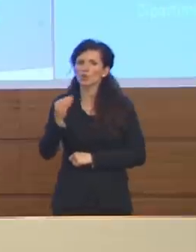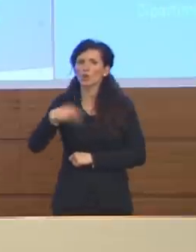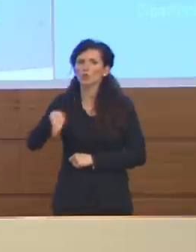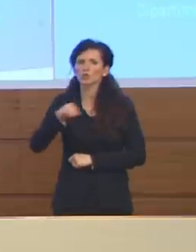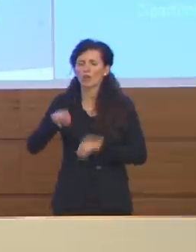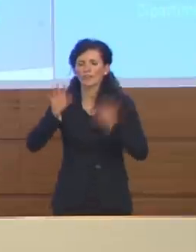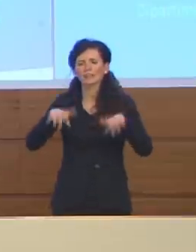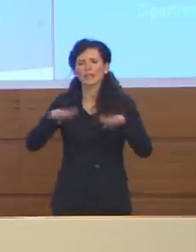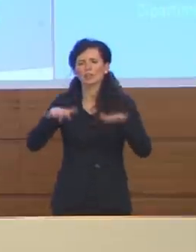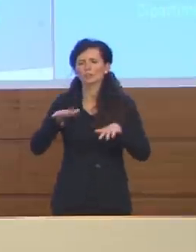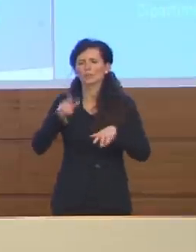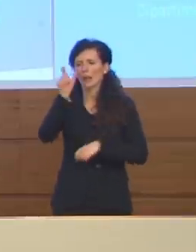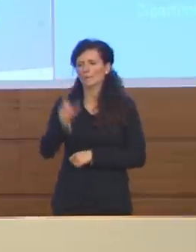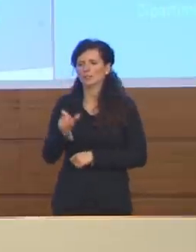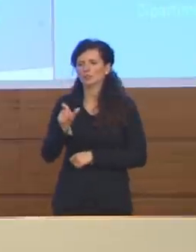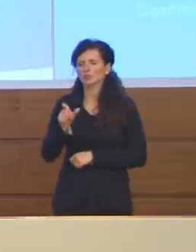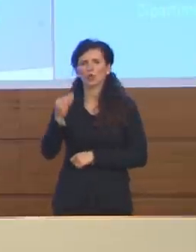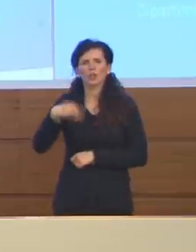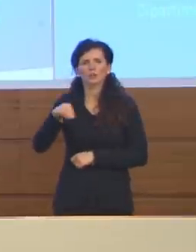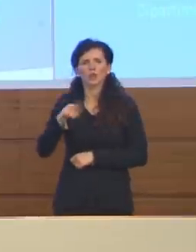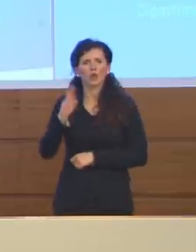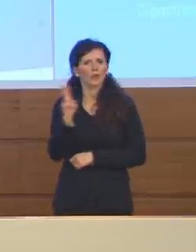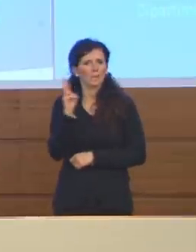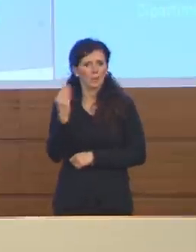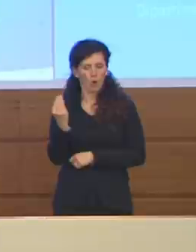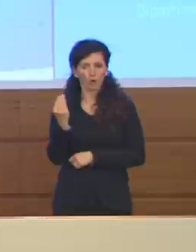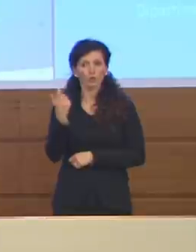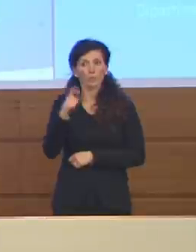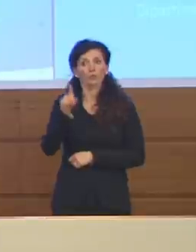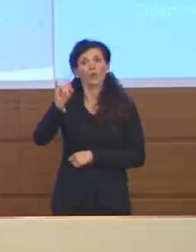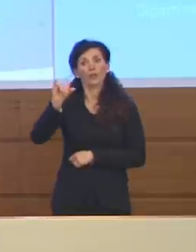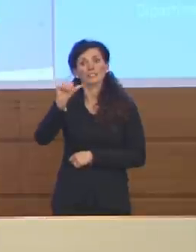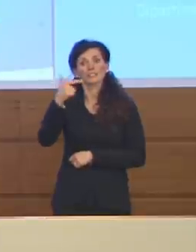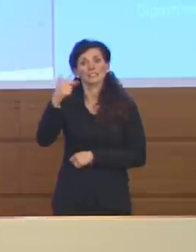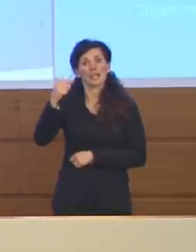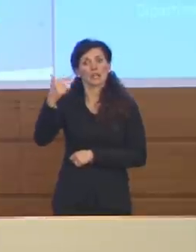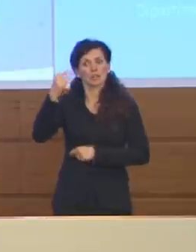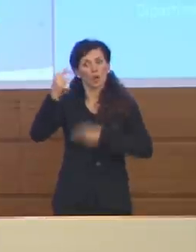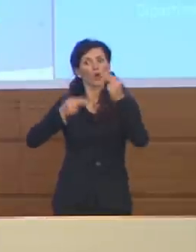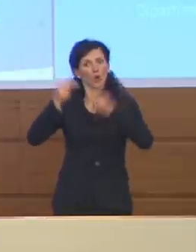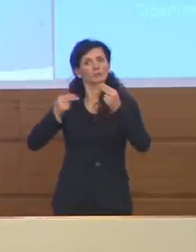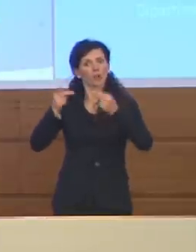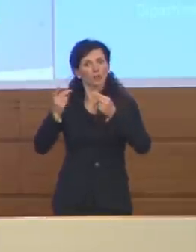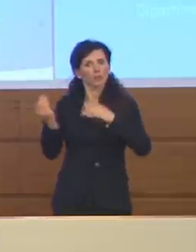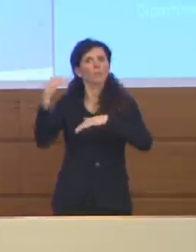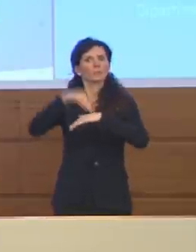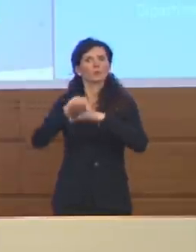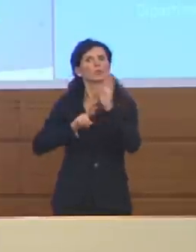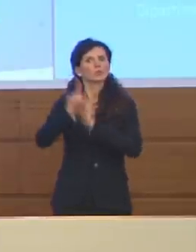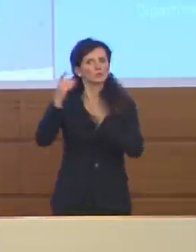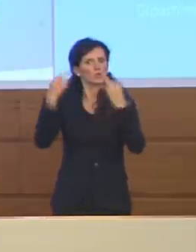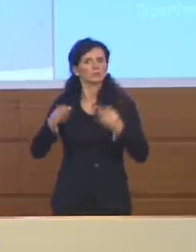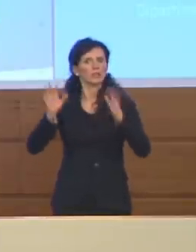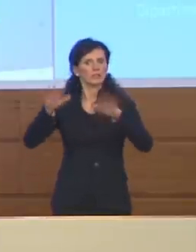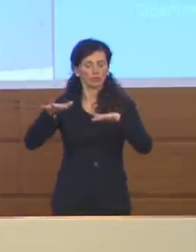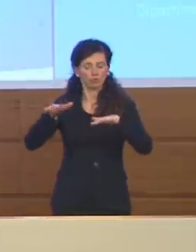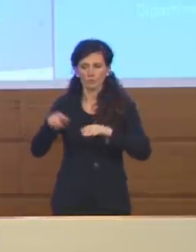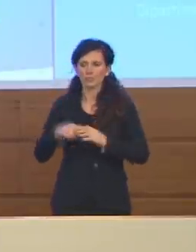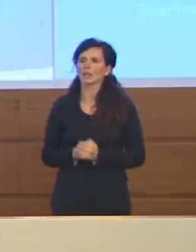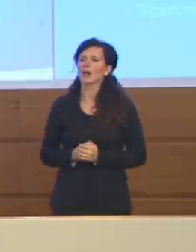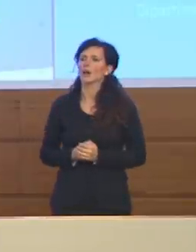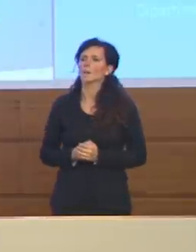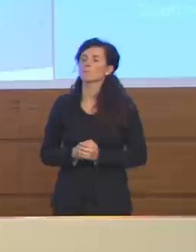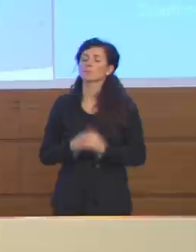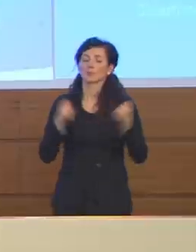persone conteggiate in più dall istat e poi una domanda che ci fanno in molti che si chiedono molti cittadini